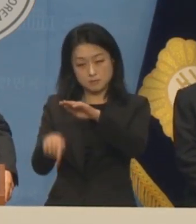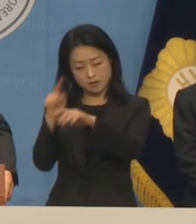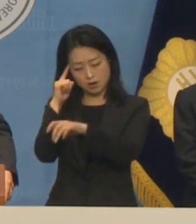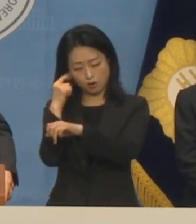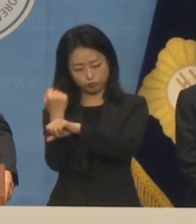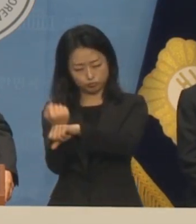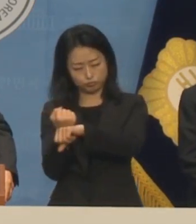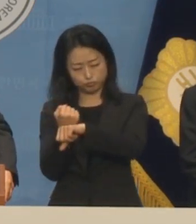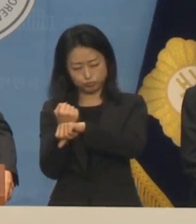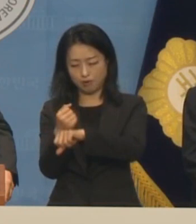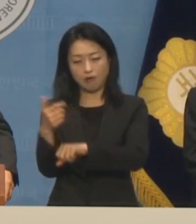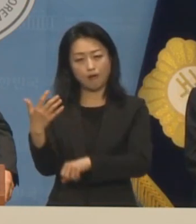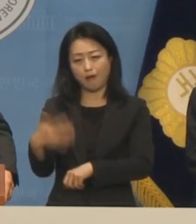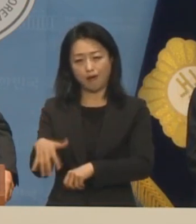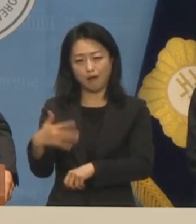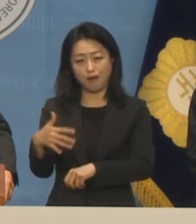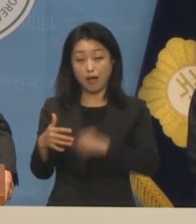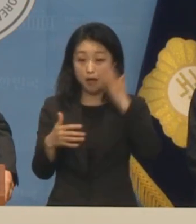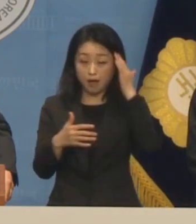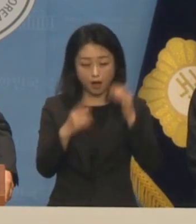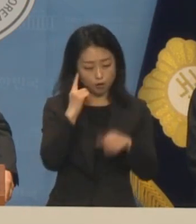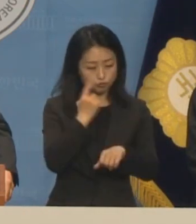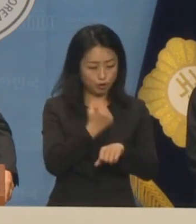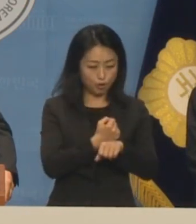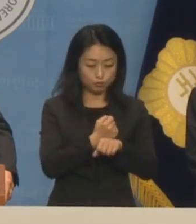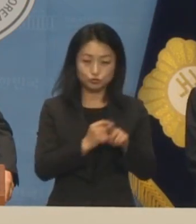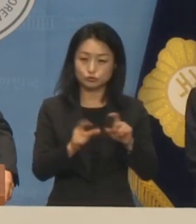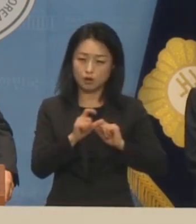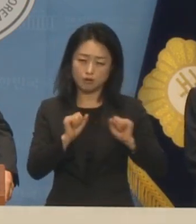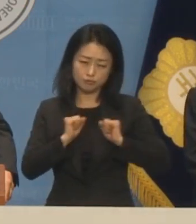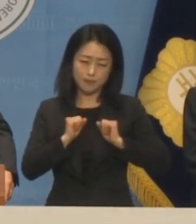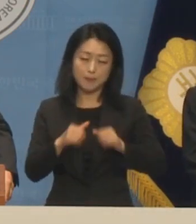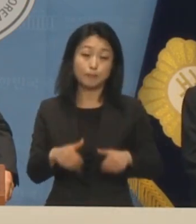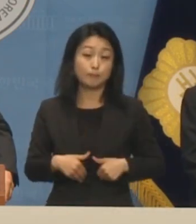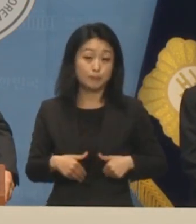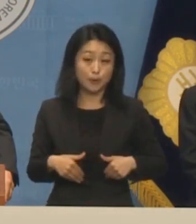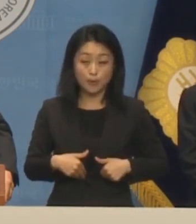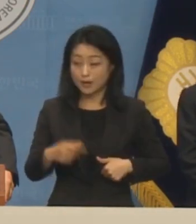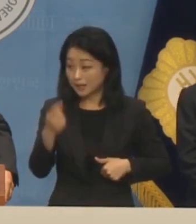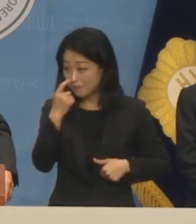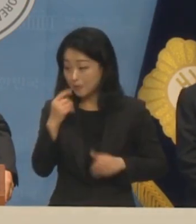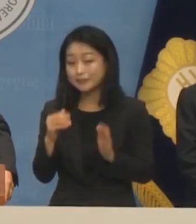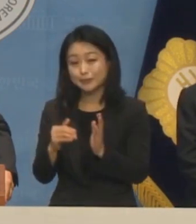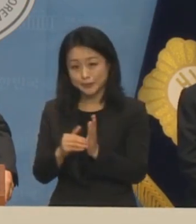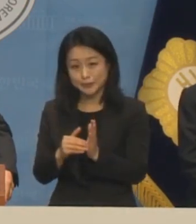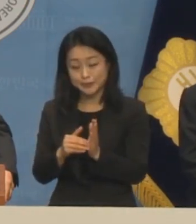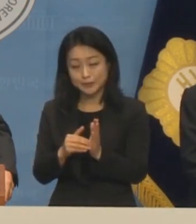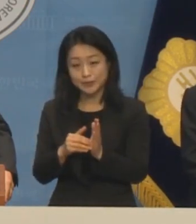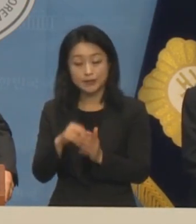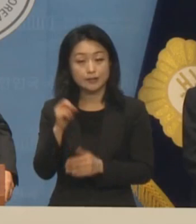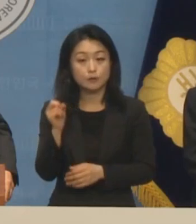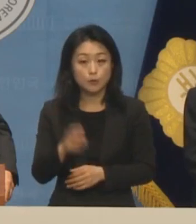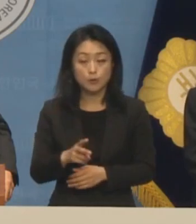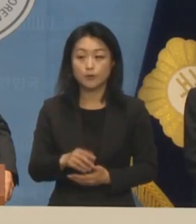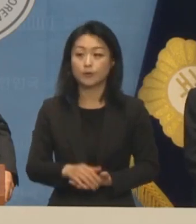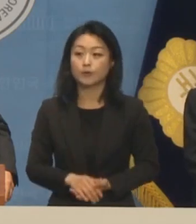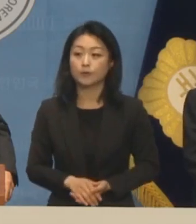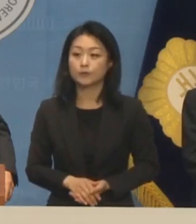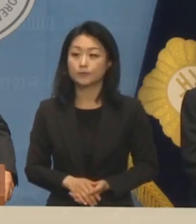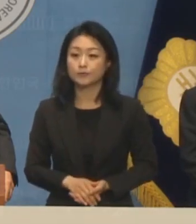있었고 우리나라 싱크탱크들도 조금 더 열심히 해야 되겠구나 하는 점들을 느꼈습니다. 또 한 가지는